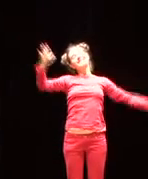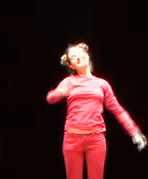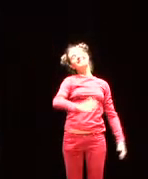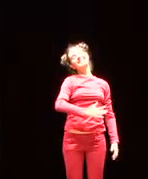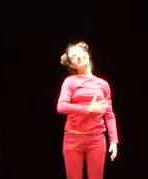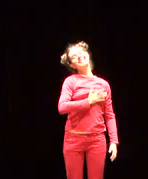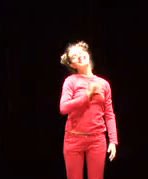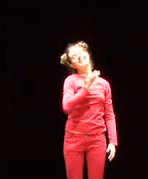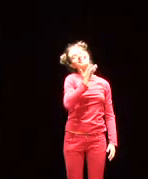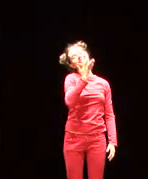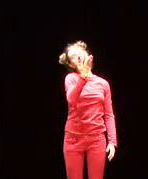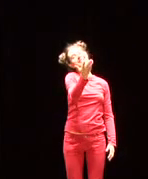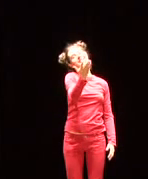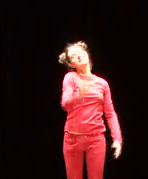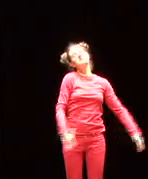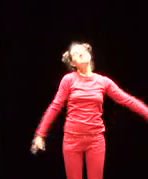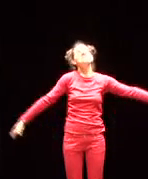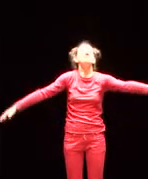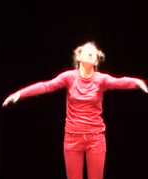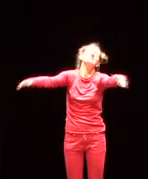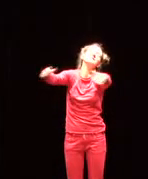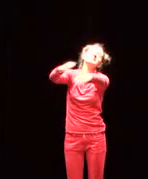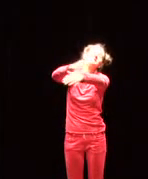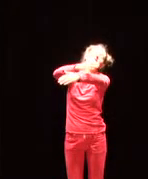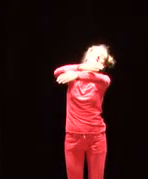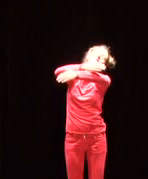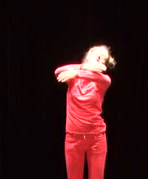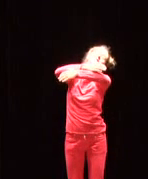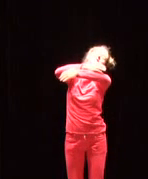mon bel arbre sans fin.